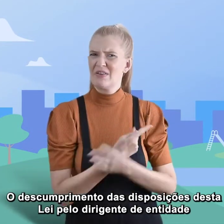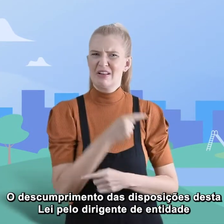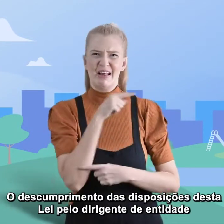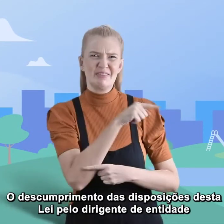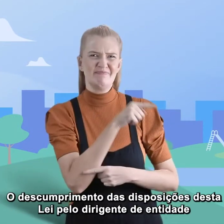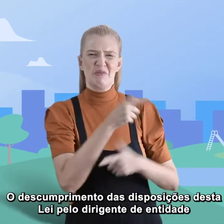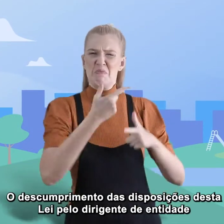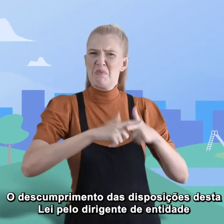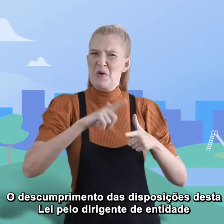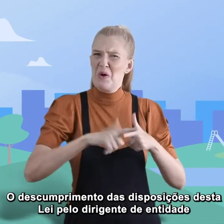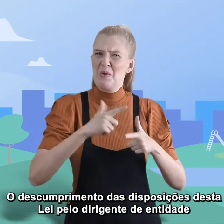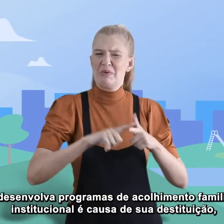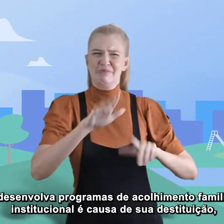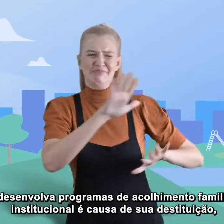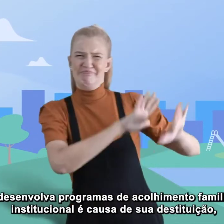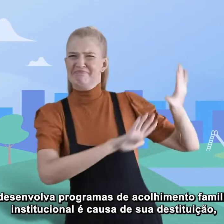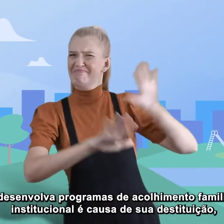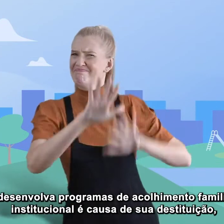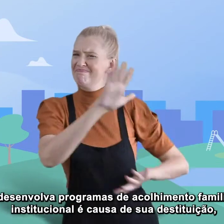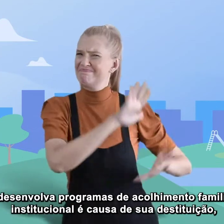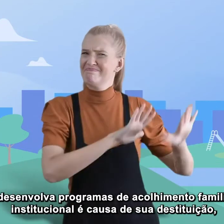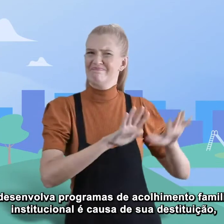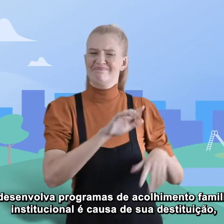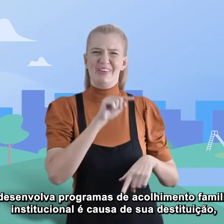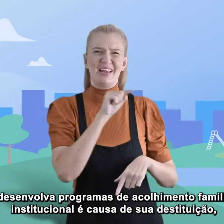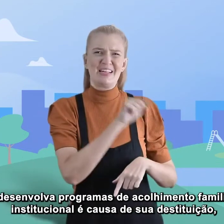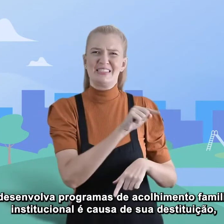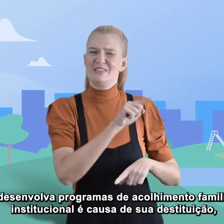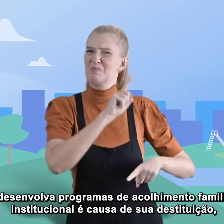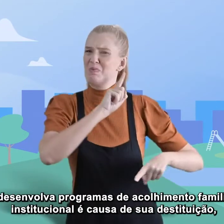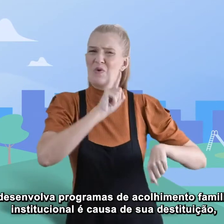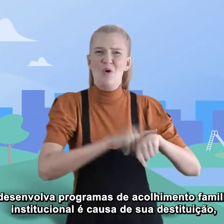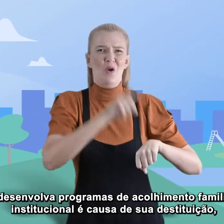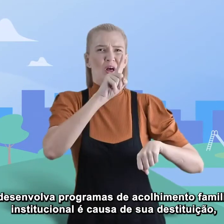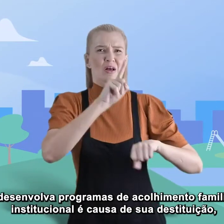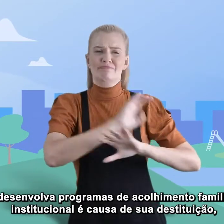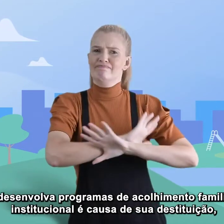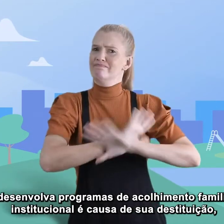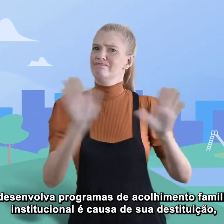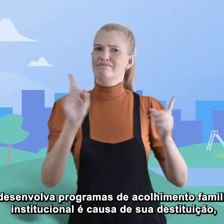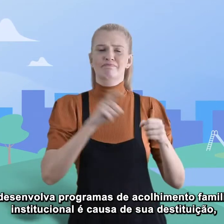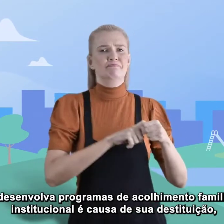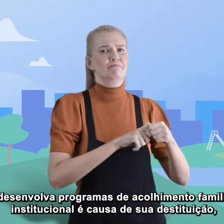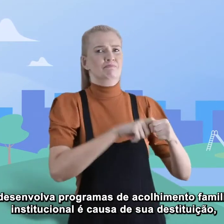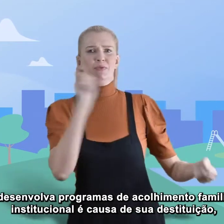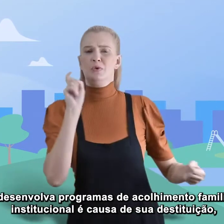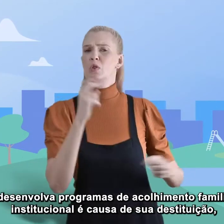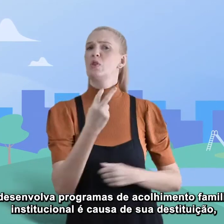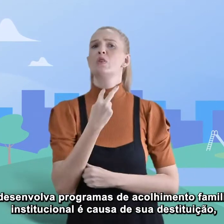dirigente de entidade que desenvolva programas de acolhimento familiar ou institucional é causa de